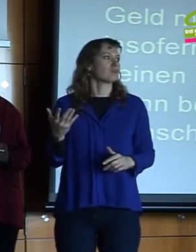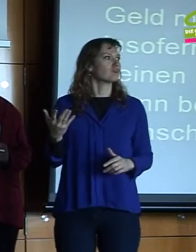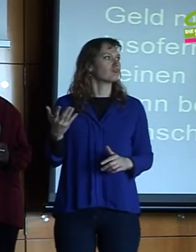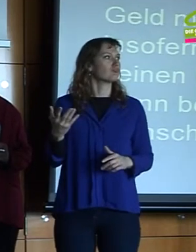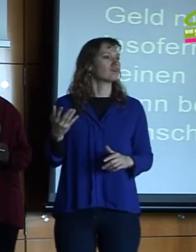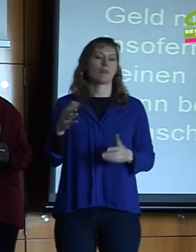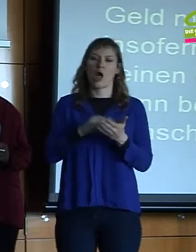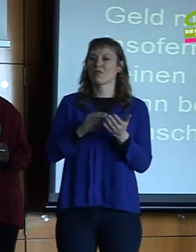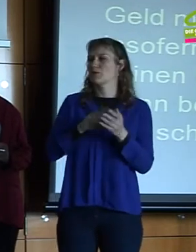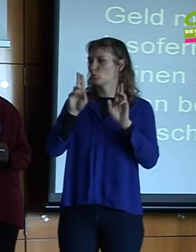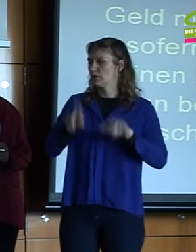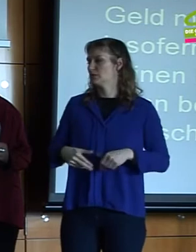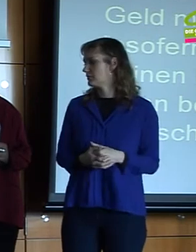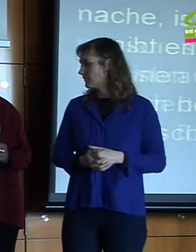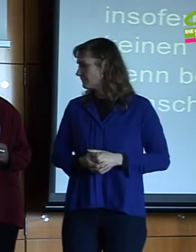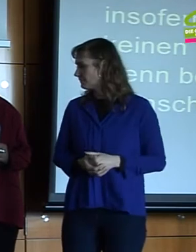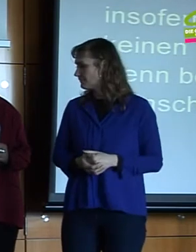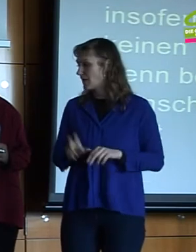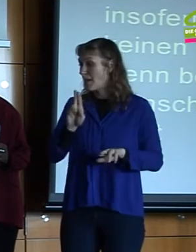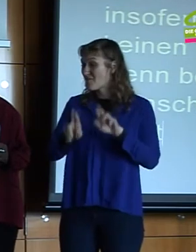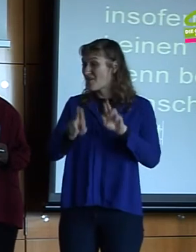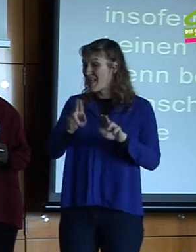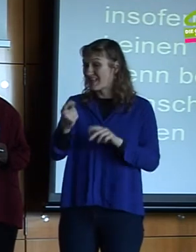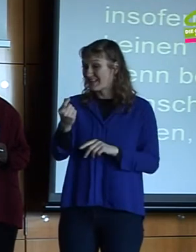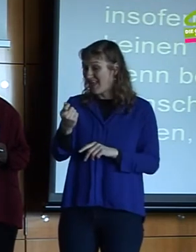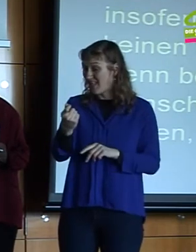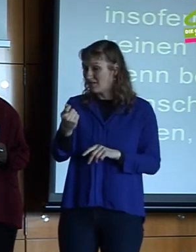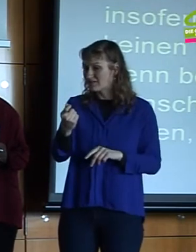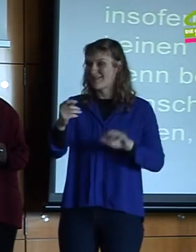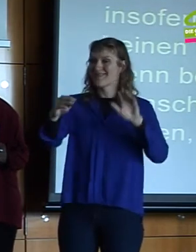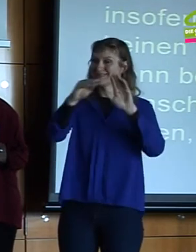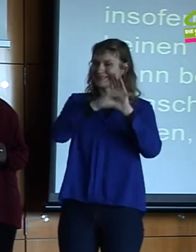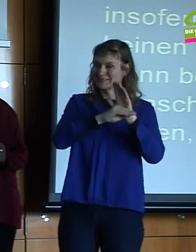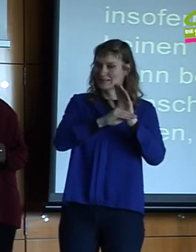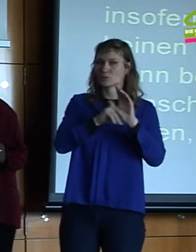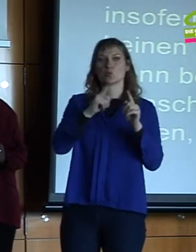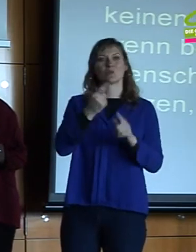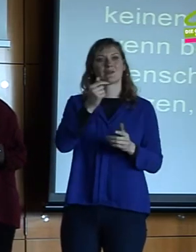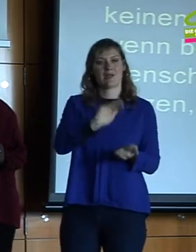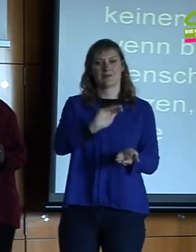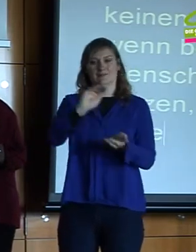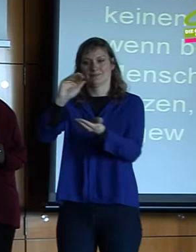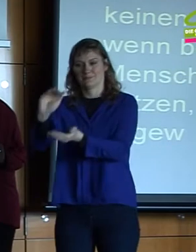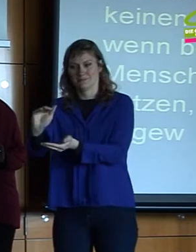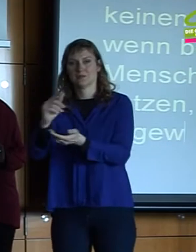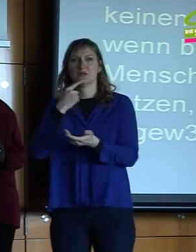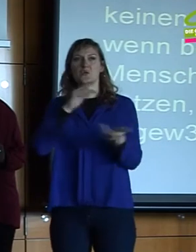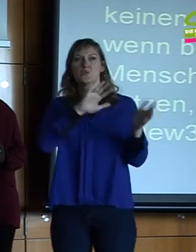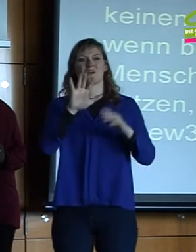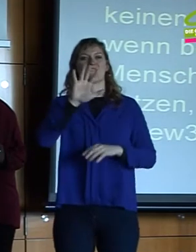richtige Anwendung des Pflegegelds. Das Pflegegeld insgesamt, das Gesetz und die Mittelausstattung ist jetzt um